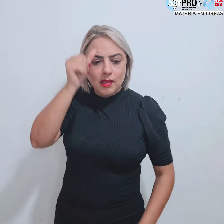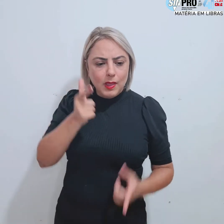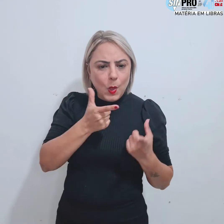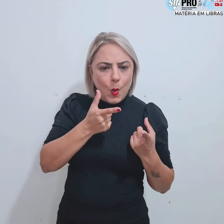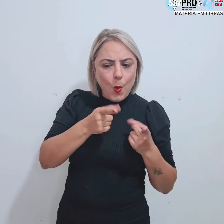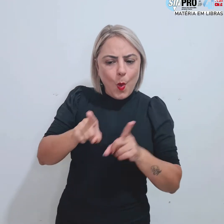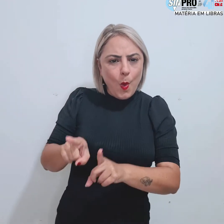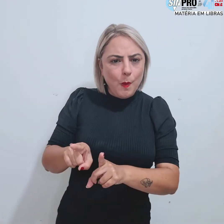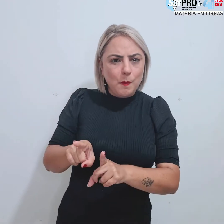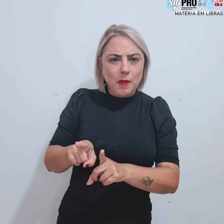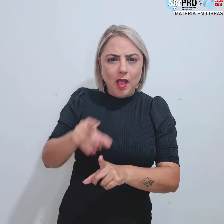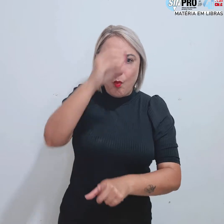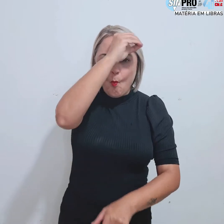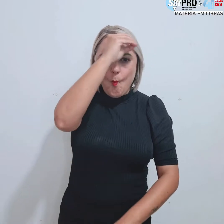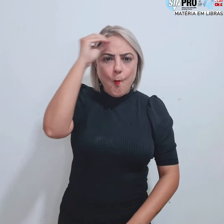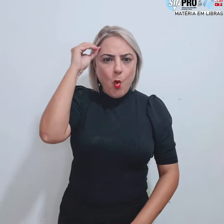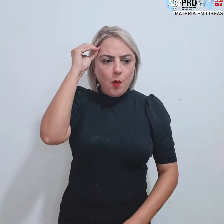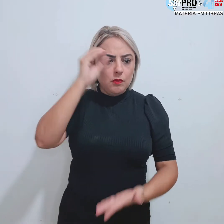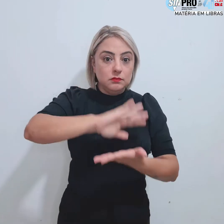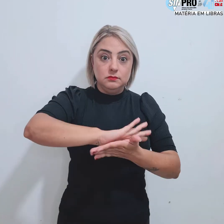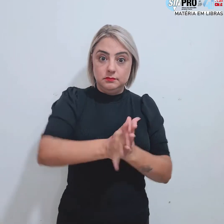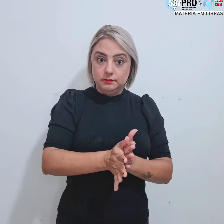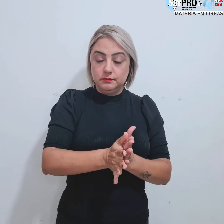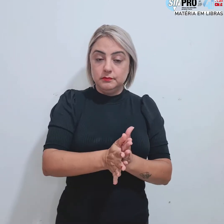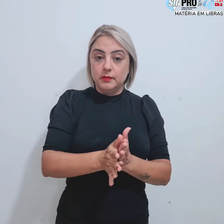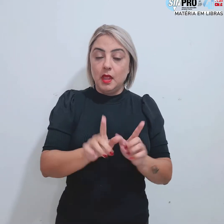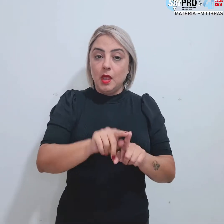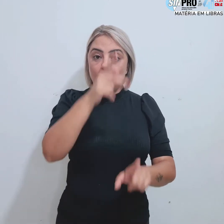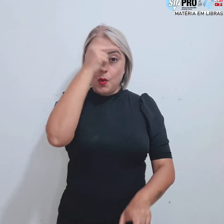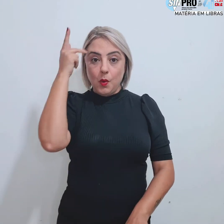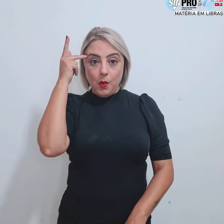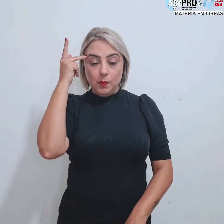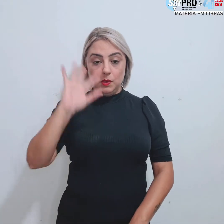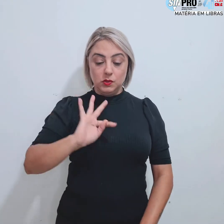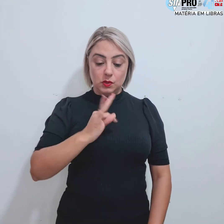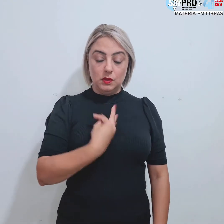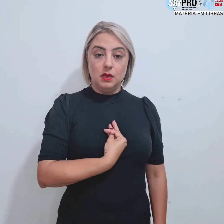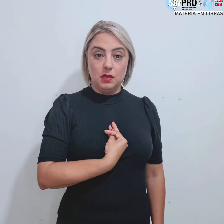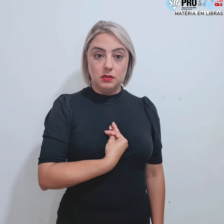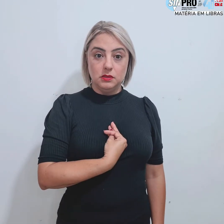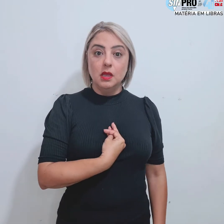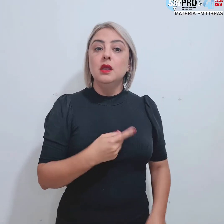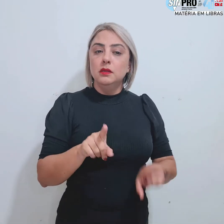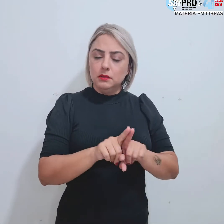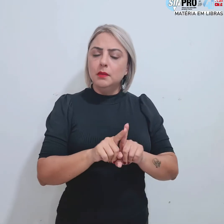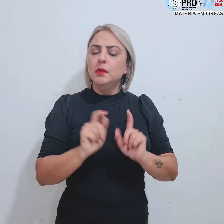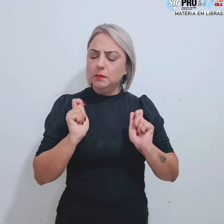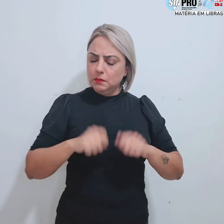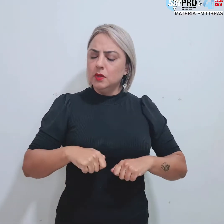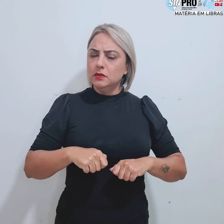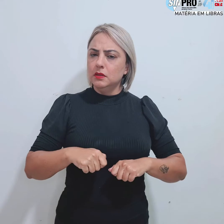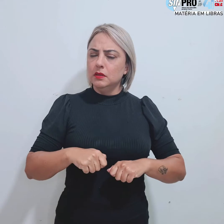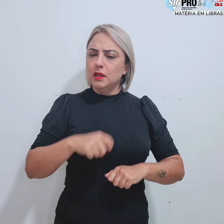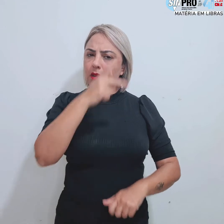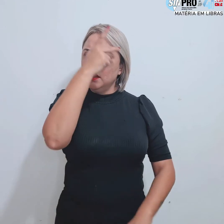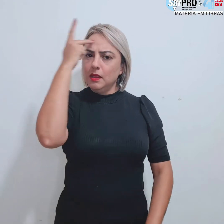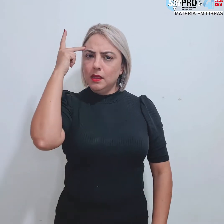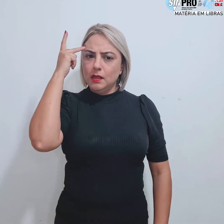combate a ignorância do preconceito com pessoas transexuais, como possibilita que pessoas